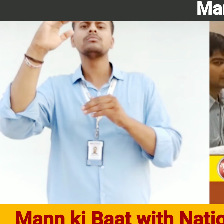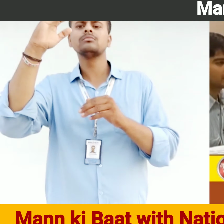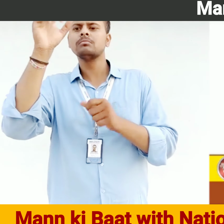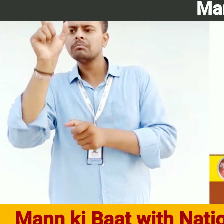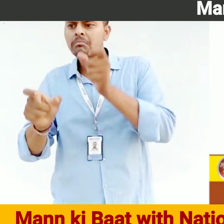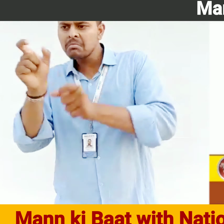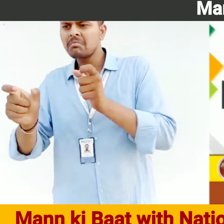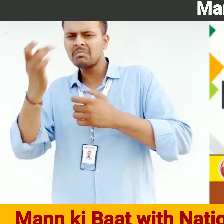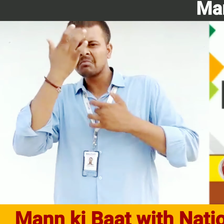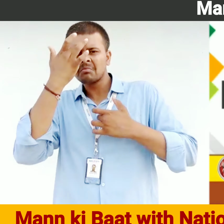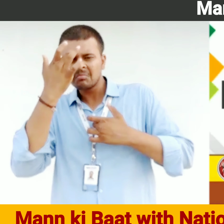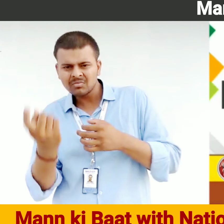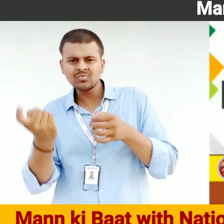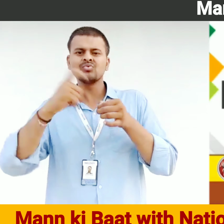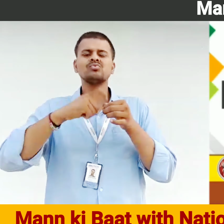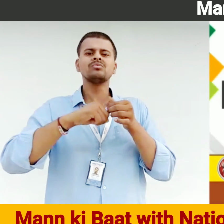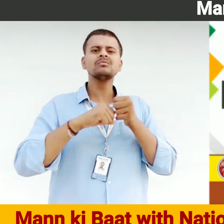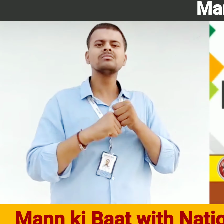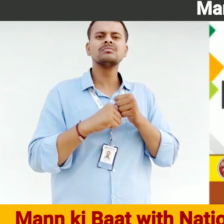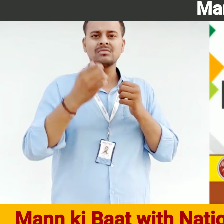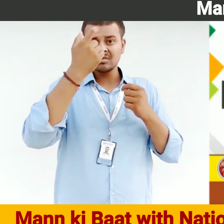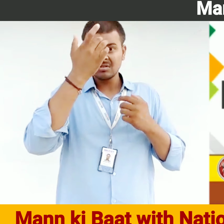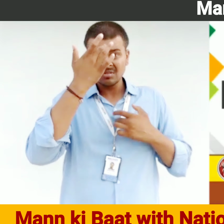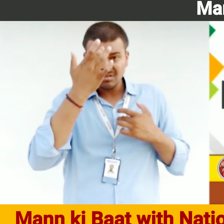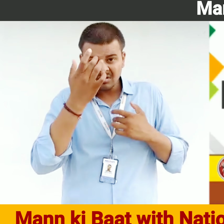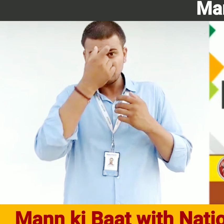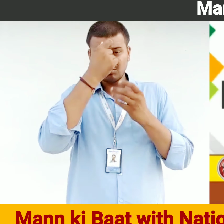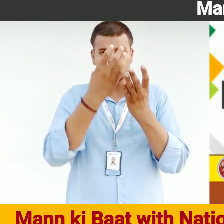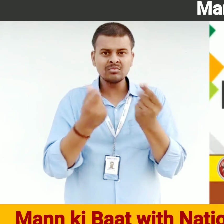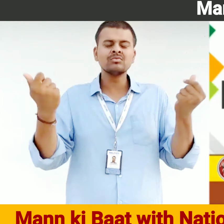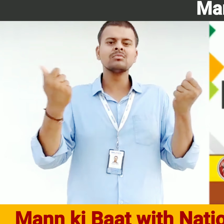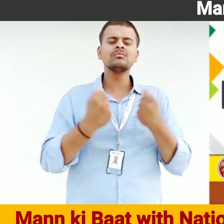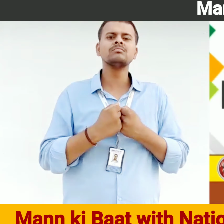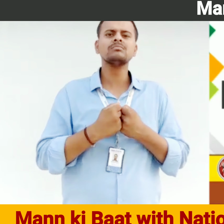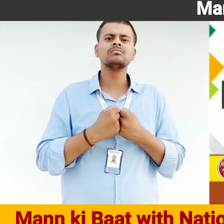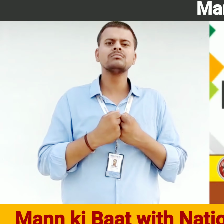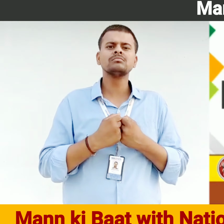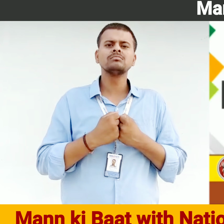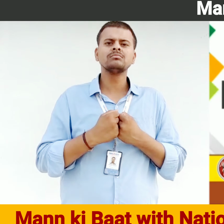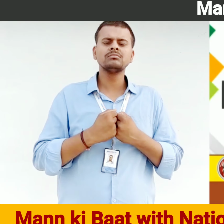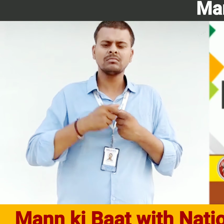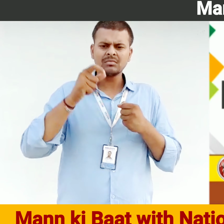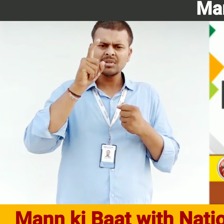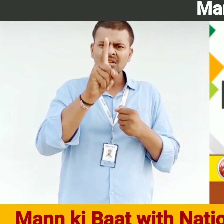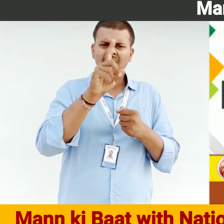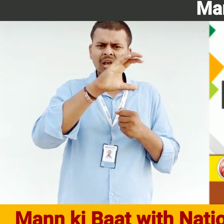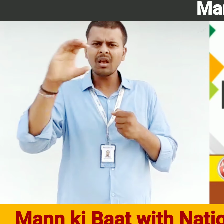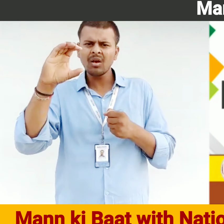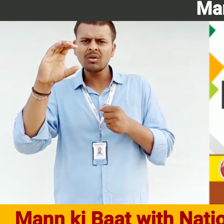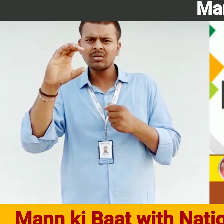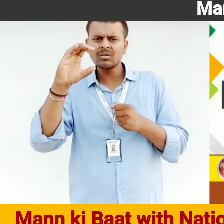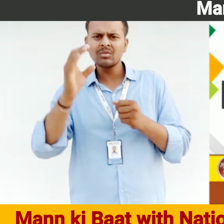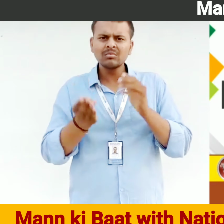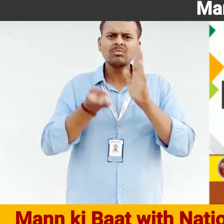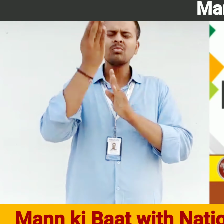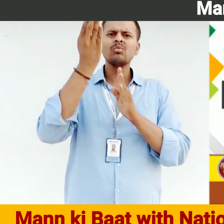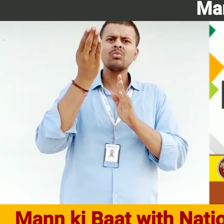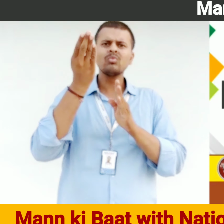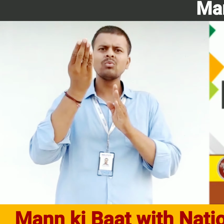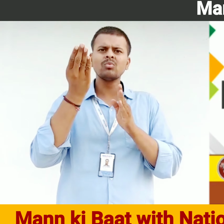है। 1 करोड़ से ज्यादा मरीज का मतलब क्या होता है मालूम है? 1 करोड़ से ज्यादा मरीज